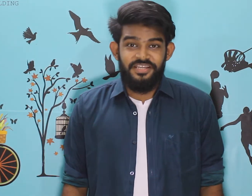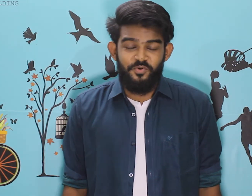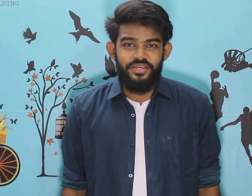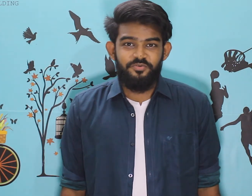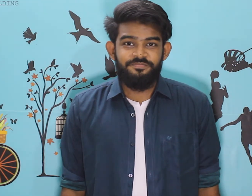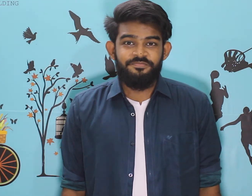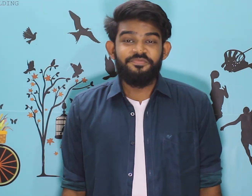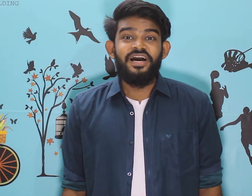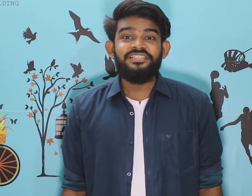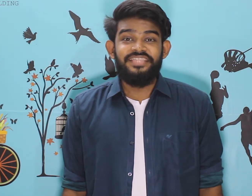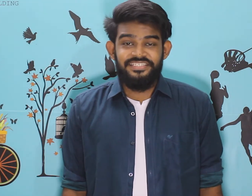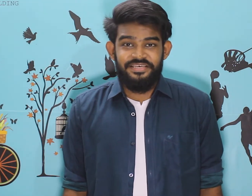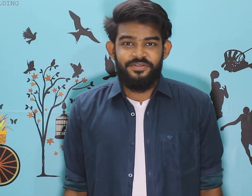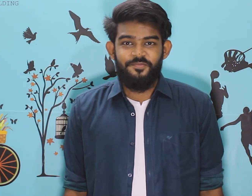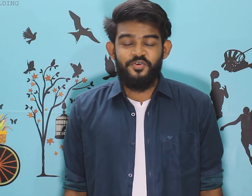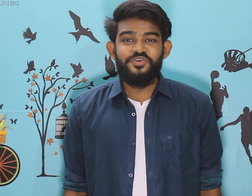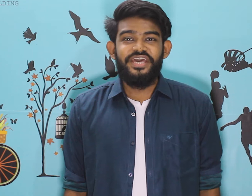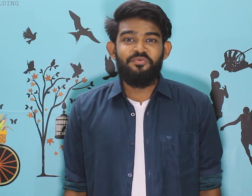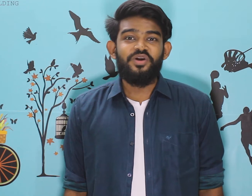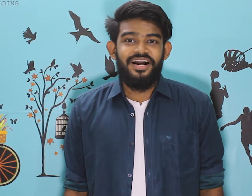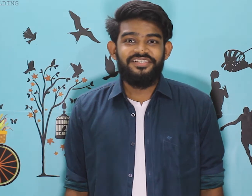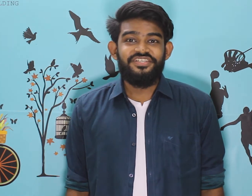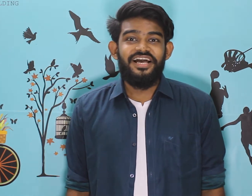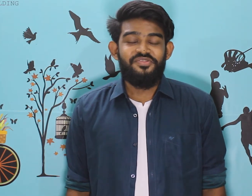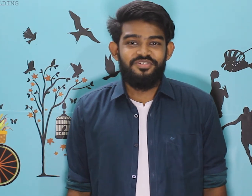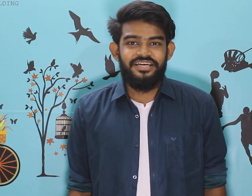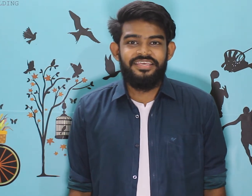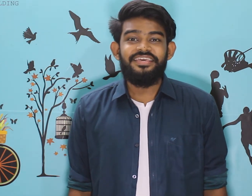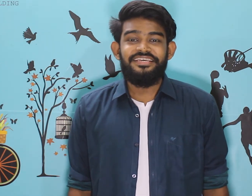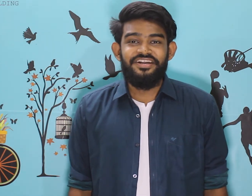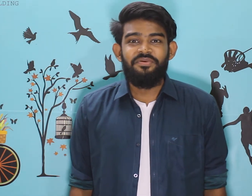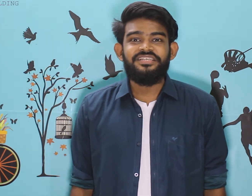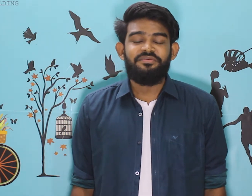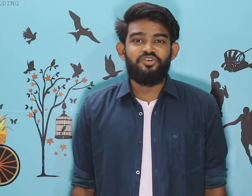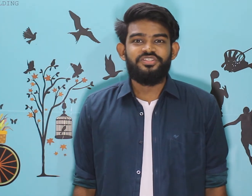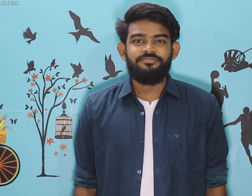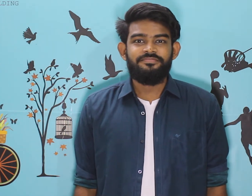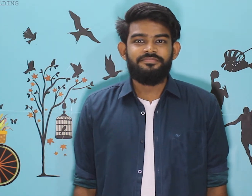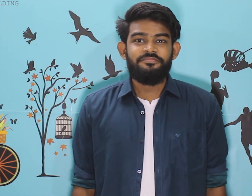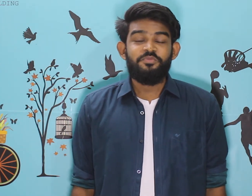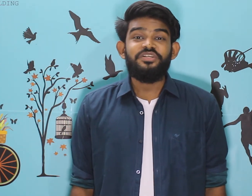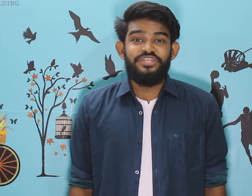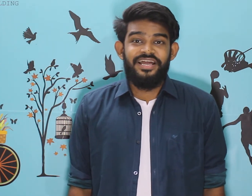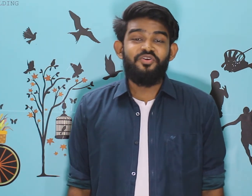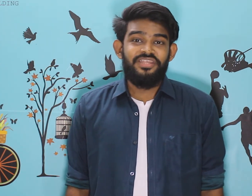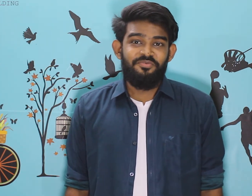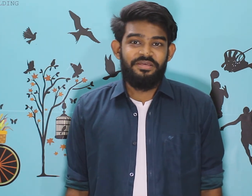আসসালামু আলাইকুম। আজ 23শে সেপ্টেম্বর এবং আজ আন্তর্জাতিক ইশারা ভাষা দিবস। যারা কথা বলতে